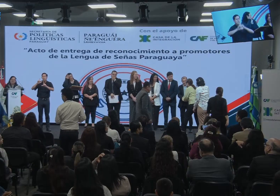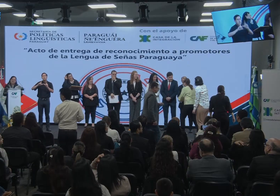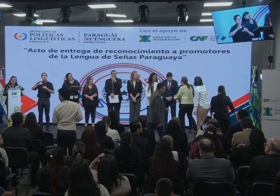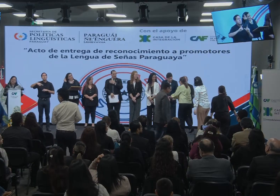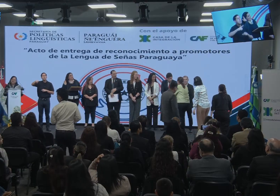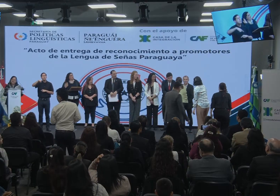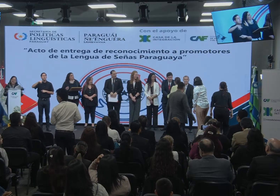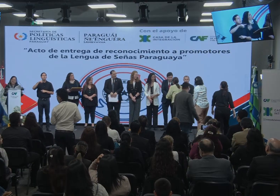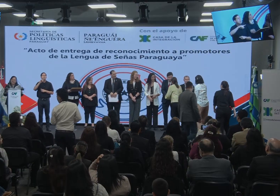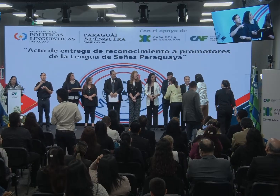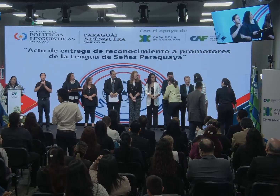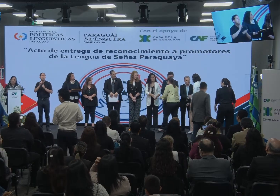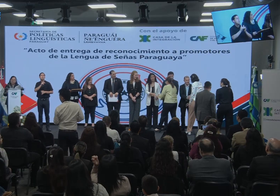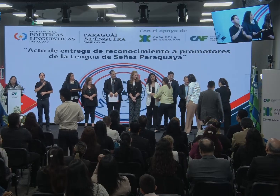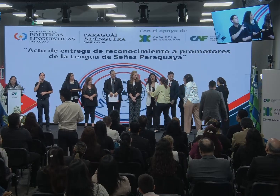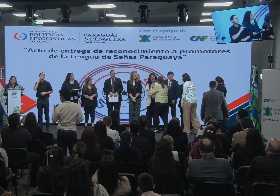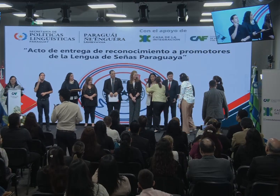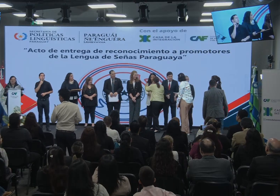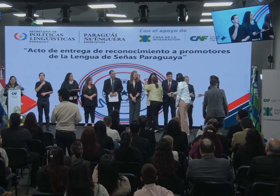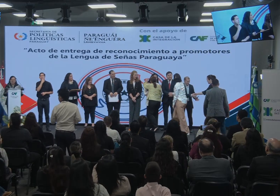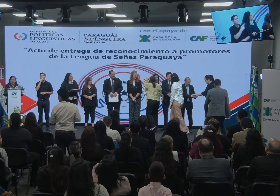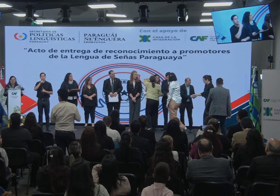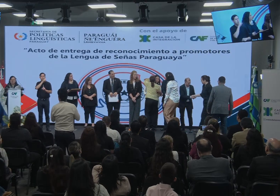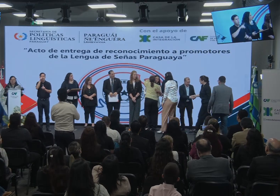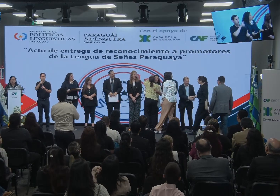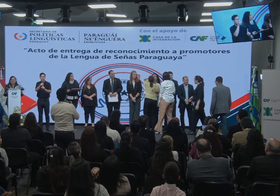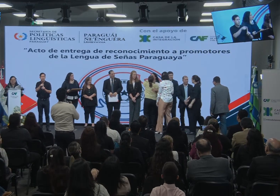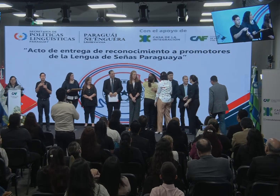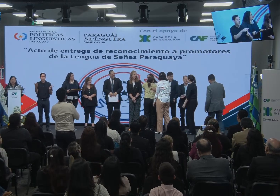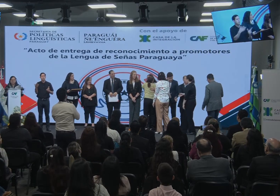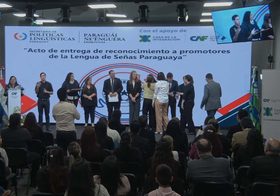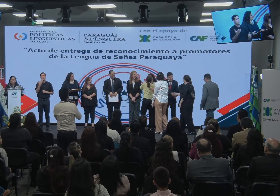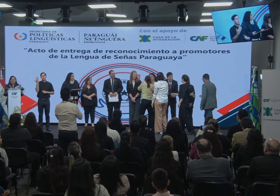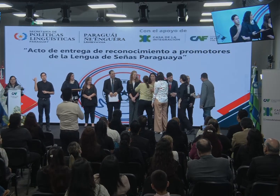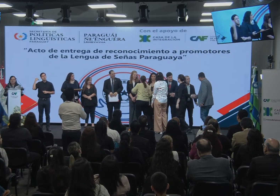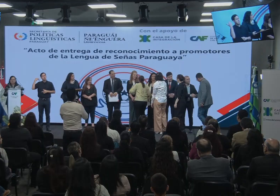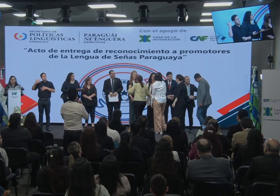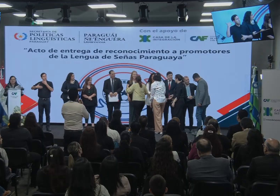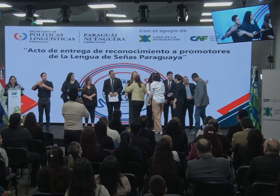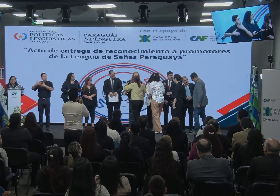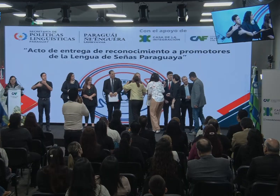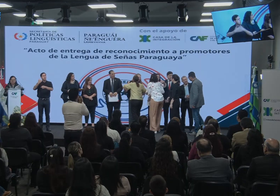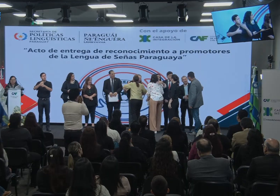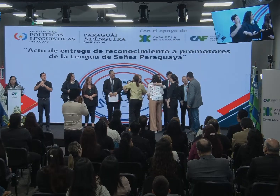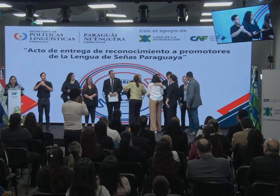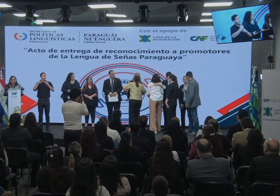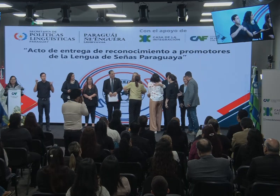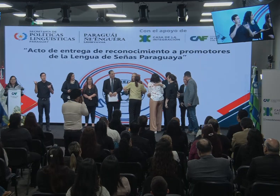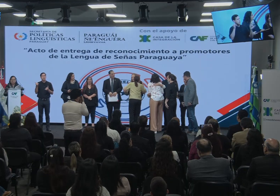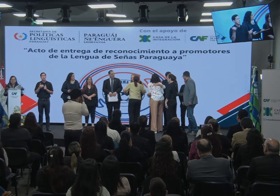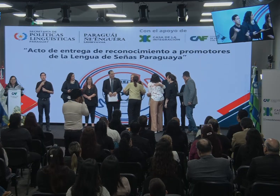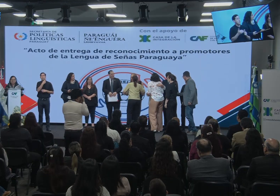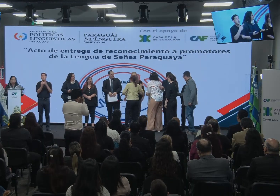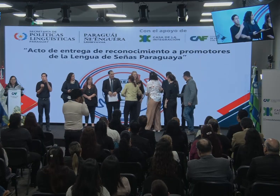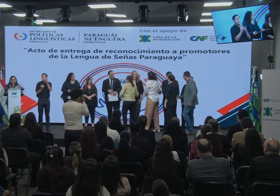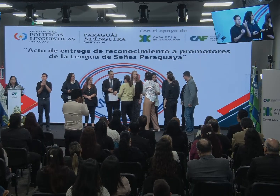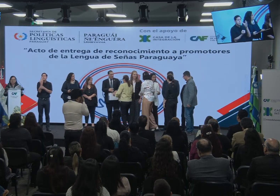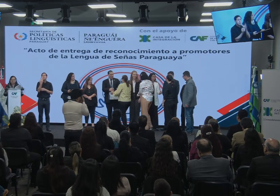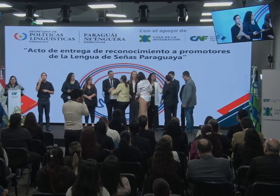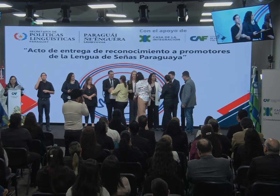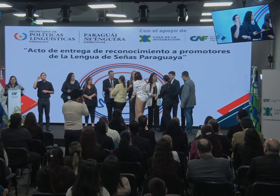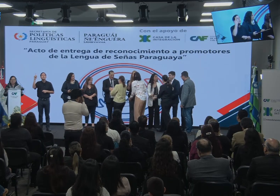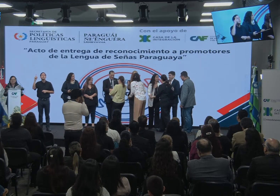se remonta a más de una década de trabajo ininterrumpido. Desde sus inicios, impulsa